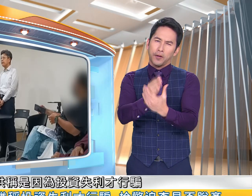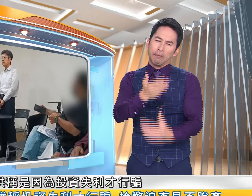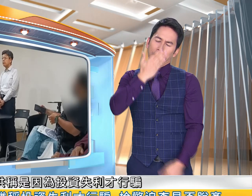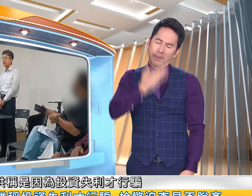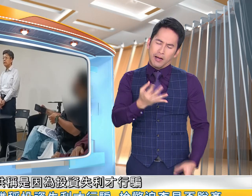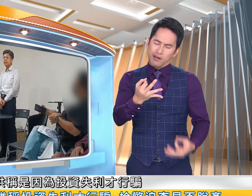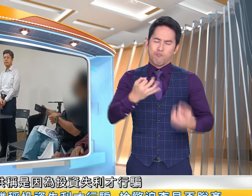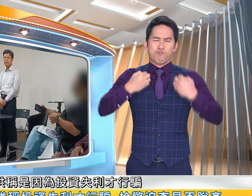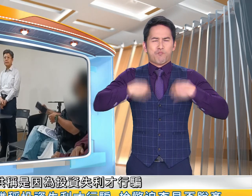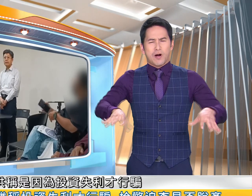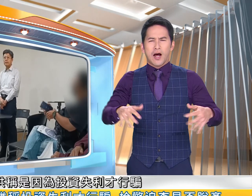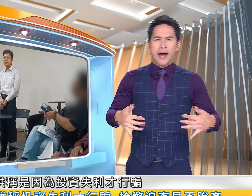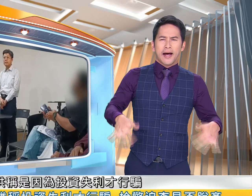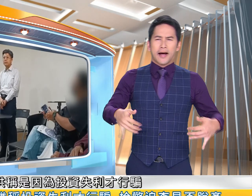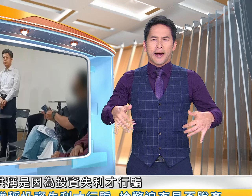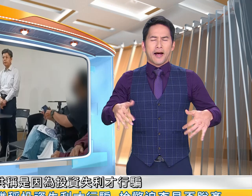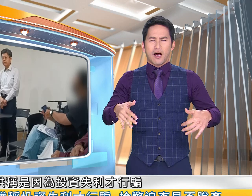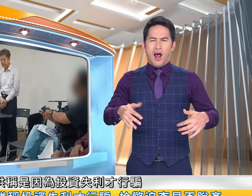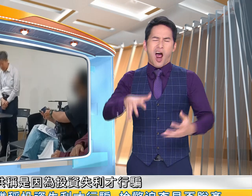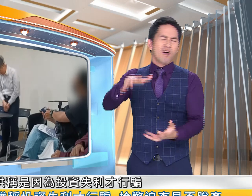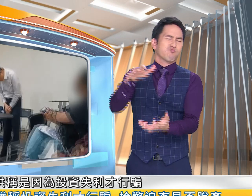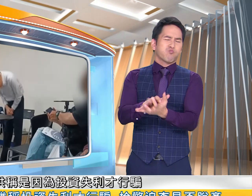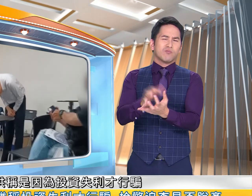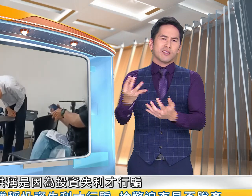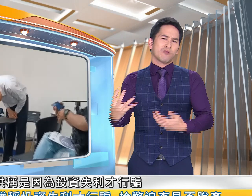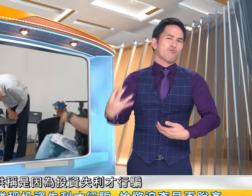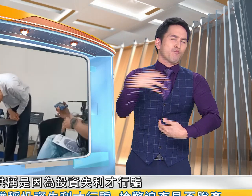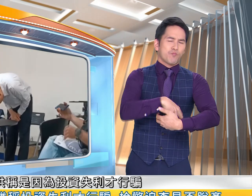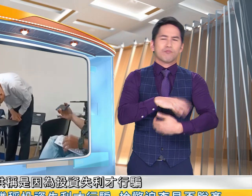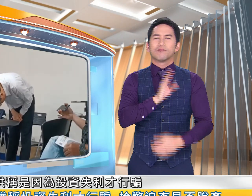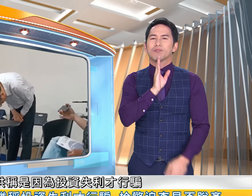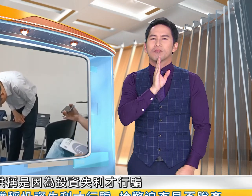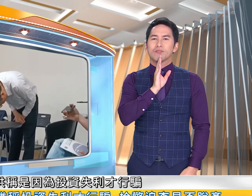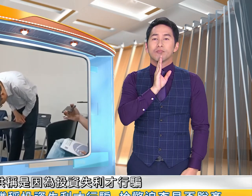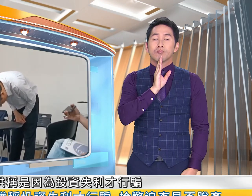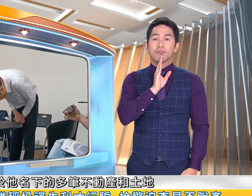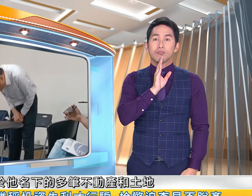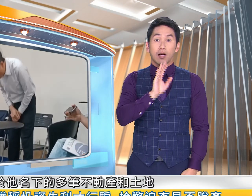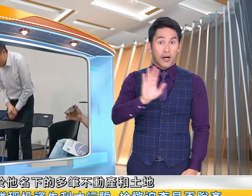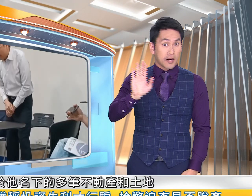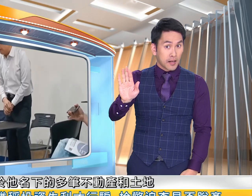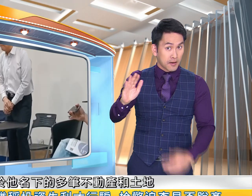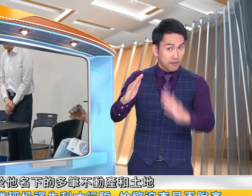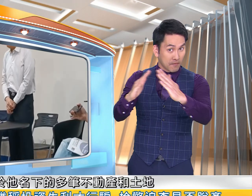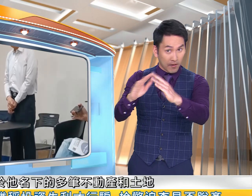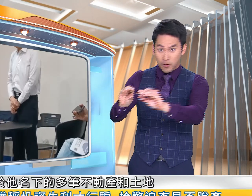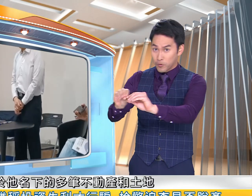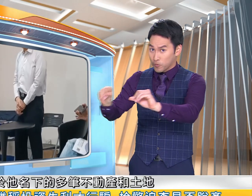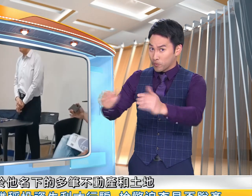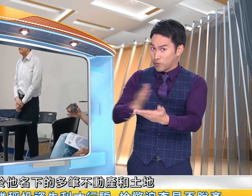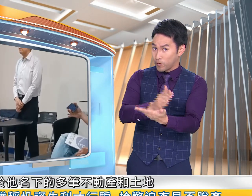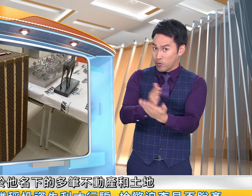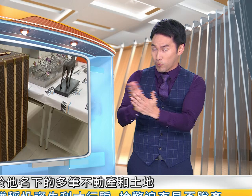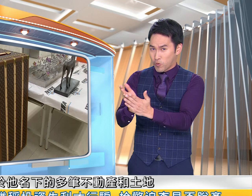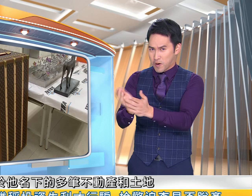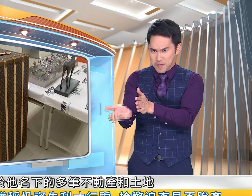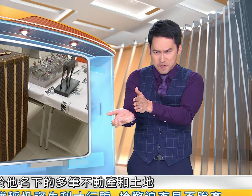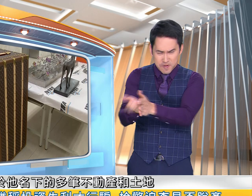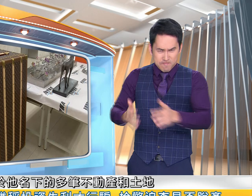为投资失利才行骗。而至于他名下的多笔不动产和土